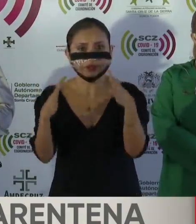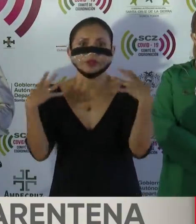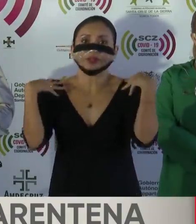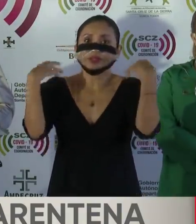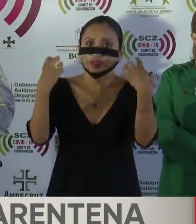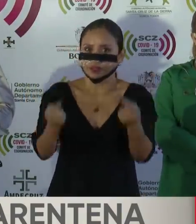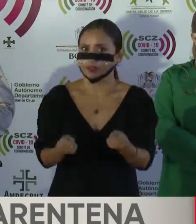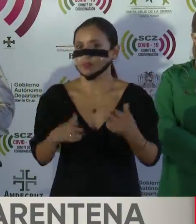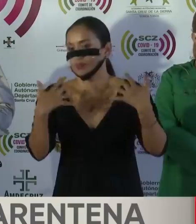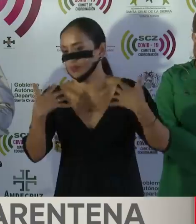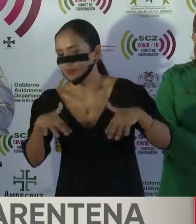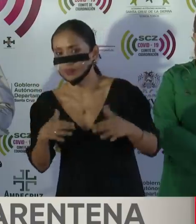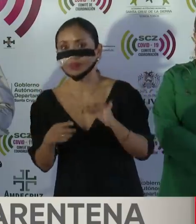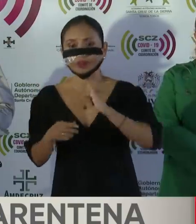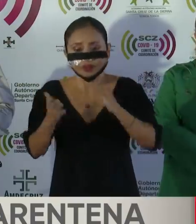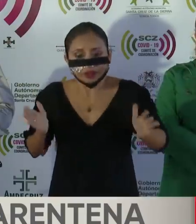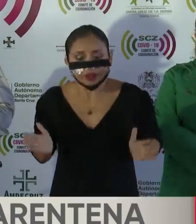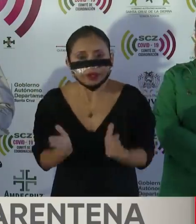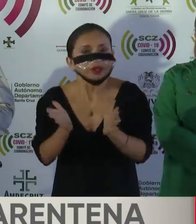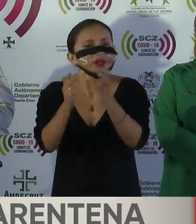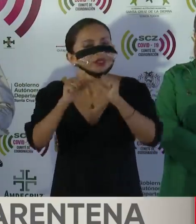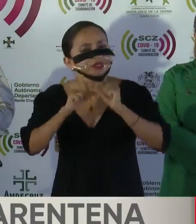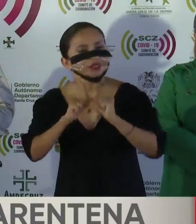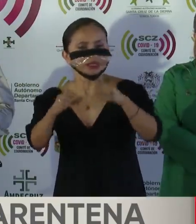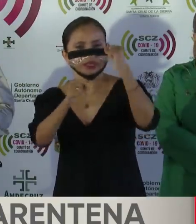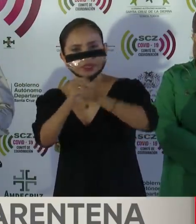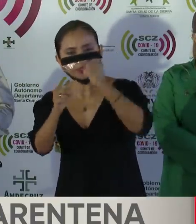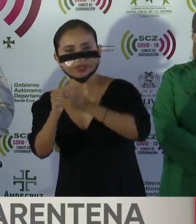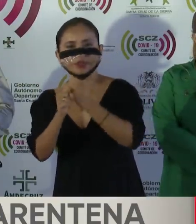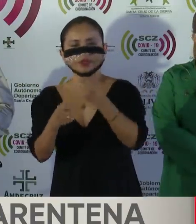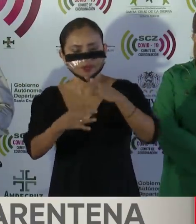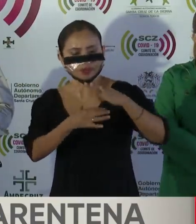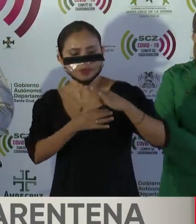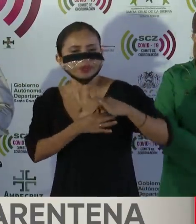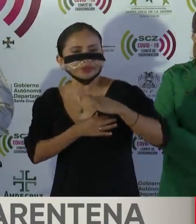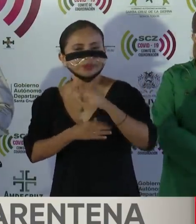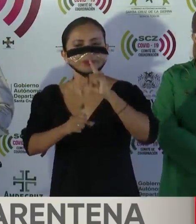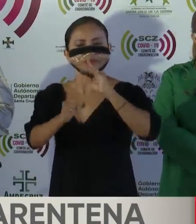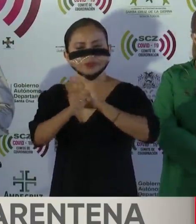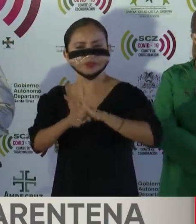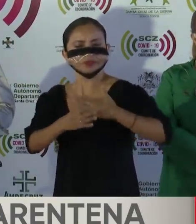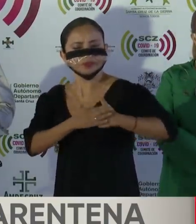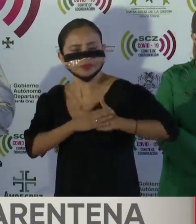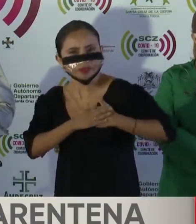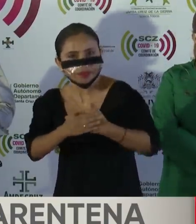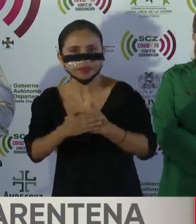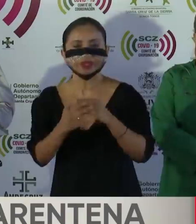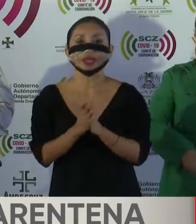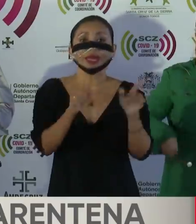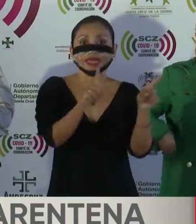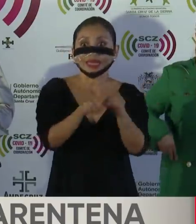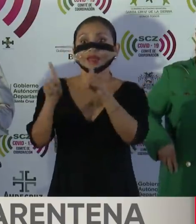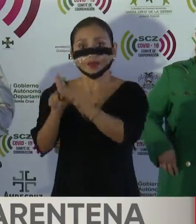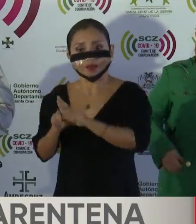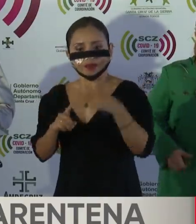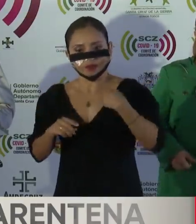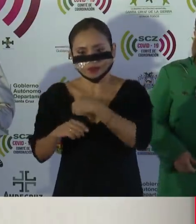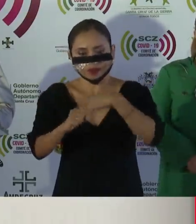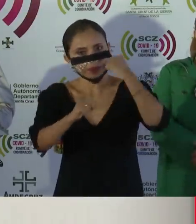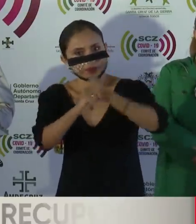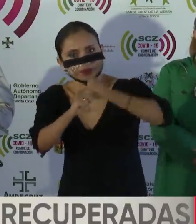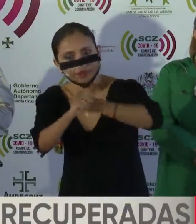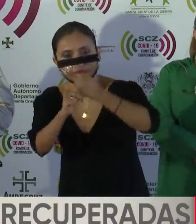sanitarios. Los animo a seguir trabajando con ese espíritu y compromiso. También estamos trabajando